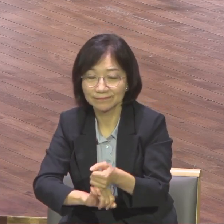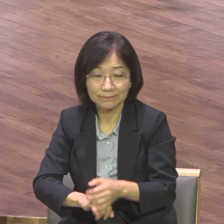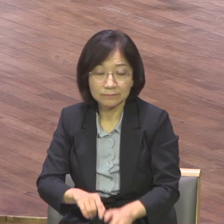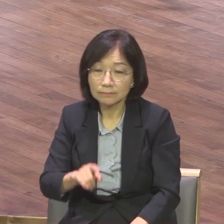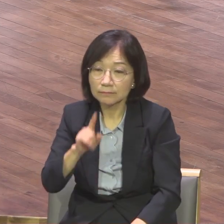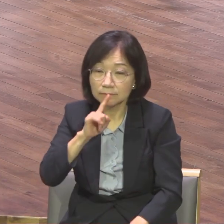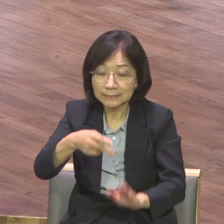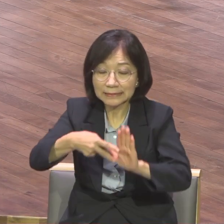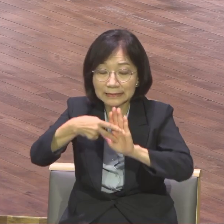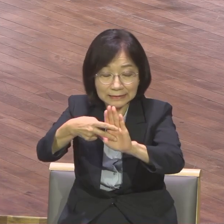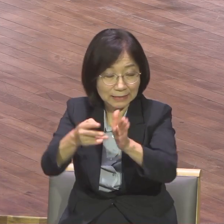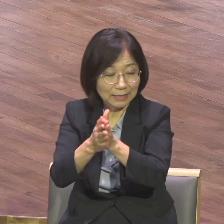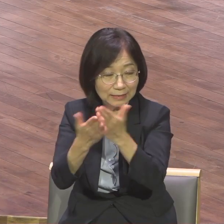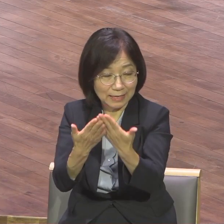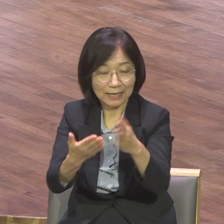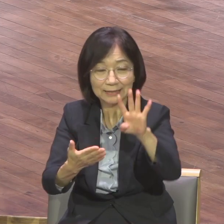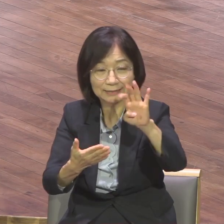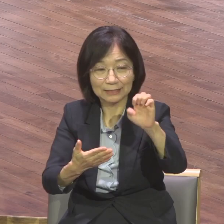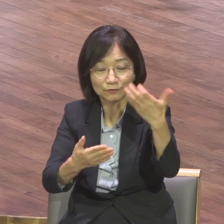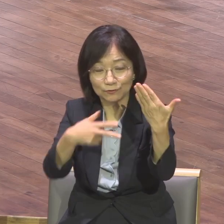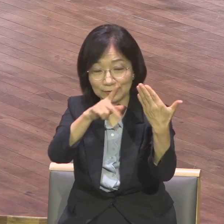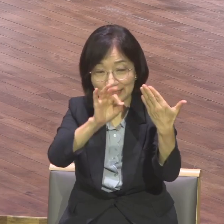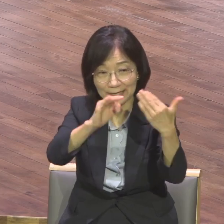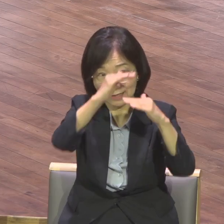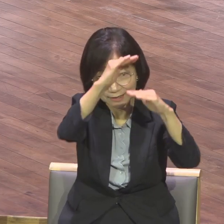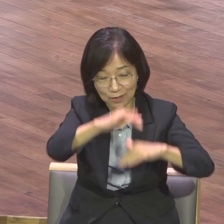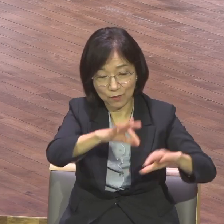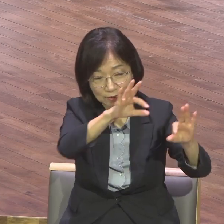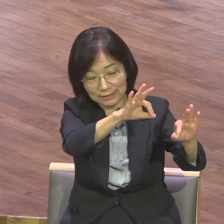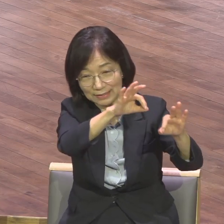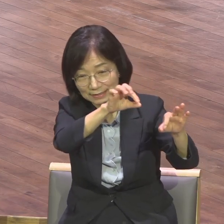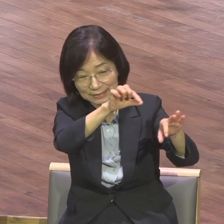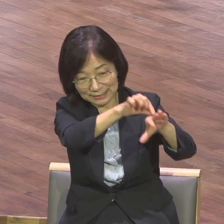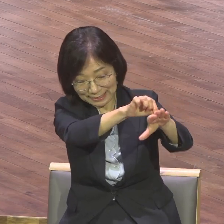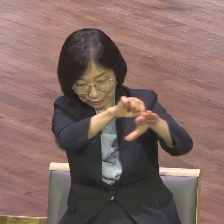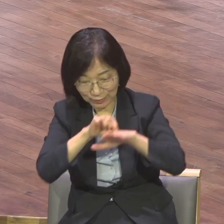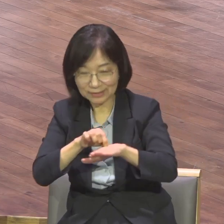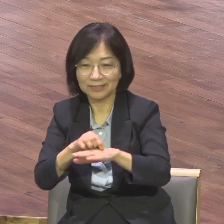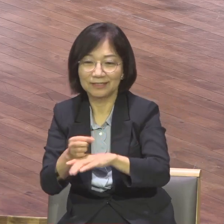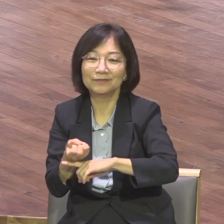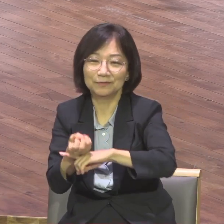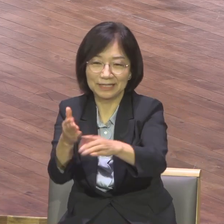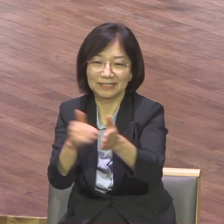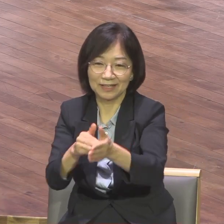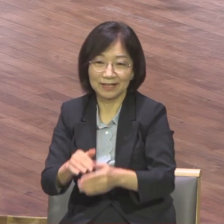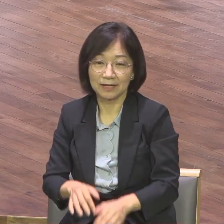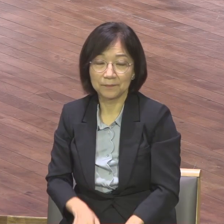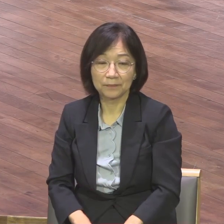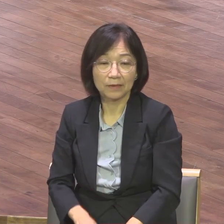이사야 49장 6절 말씀을 인용한 거예요. 구원받은 하나님의 자녀가